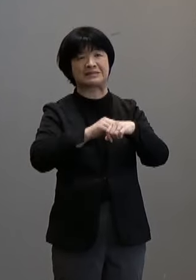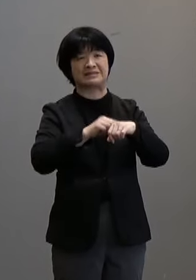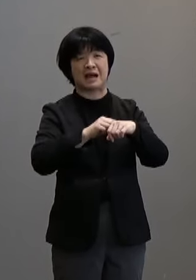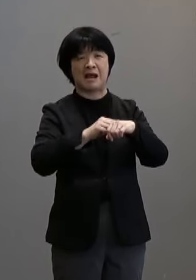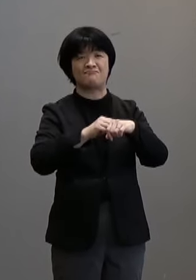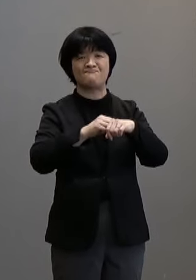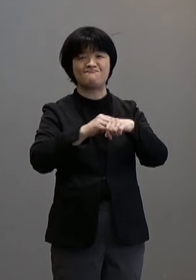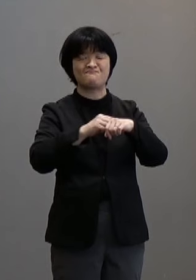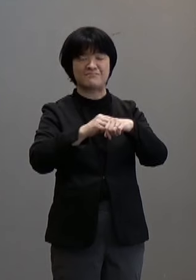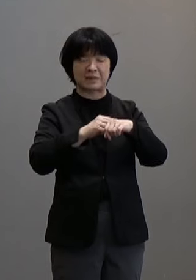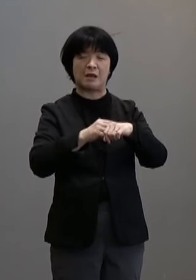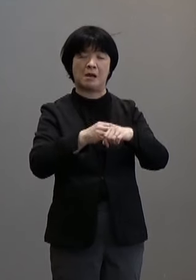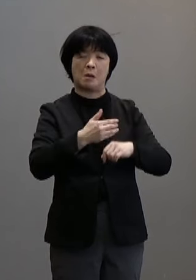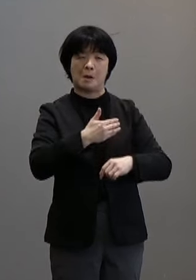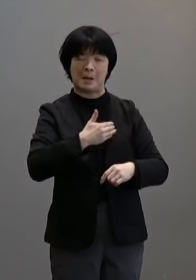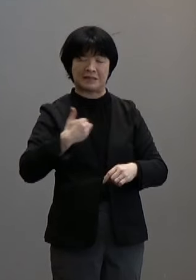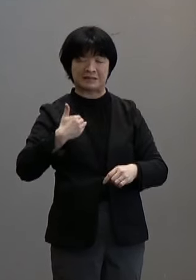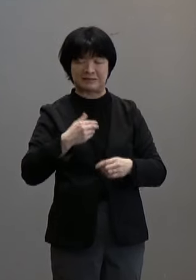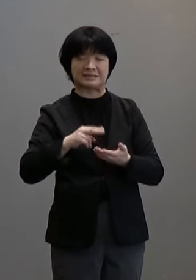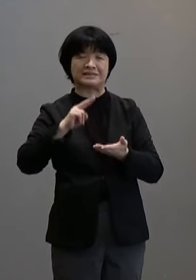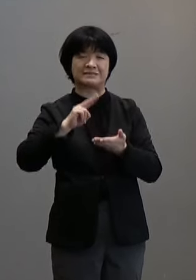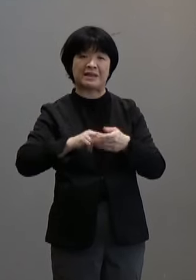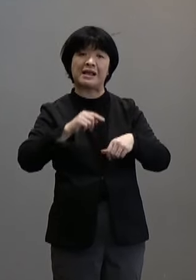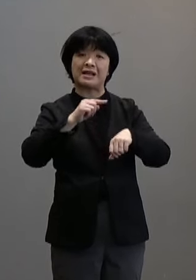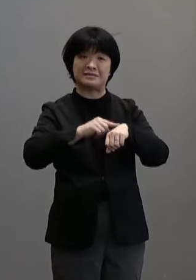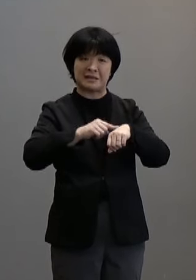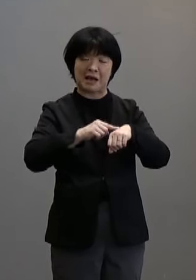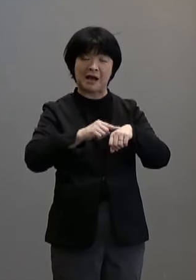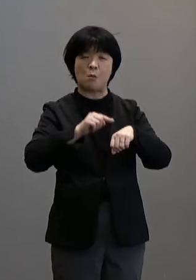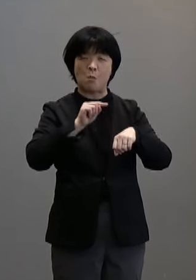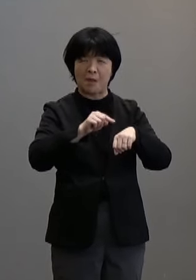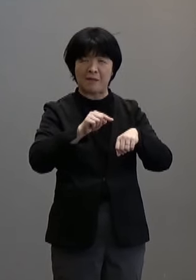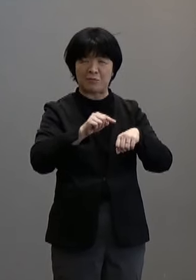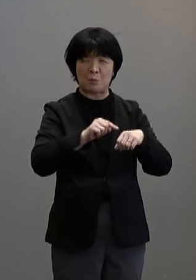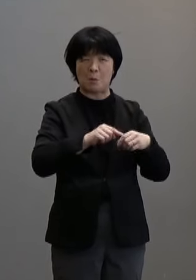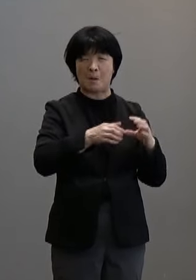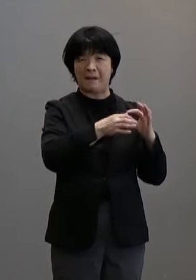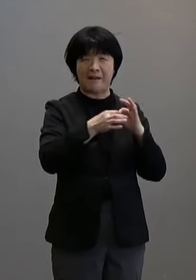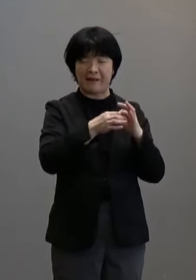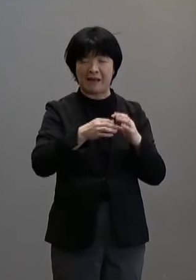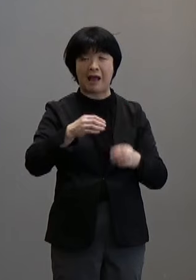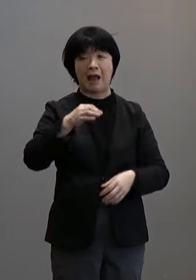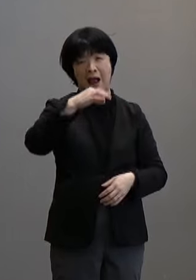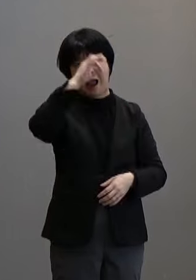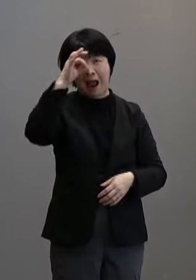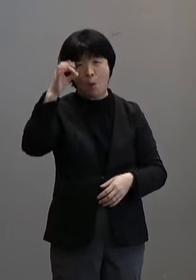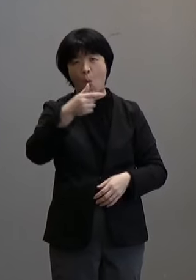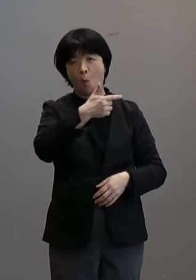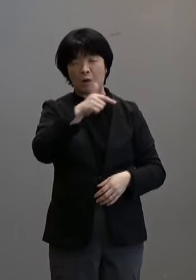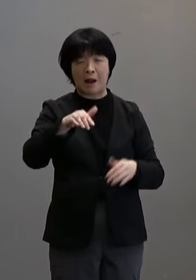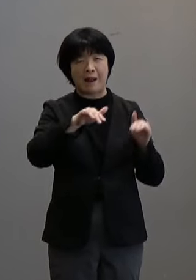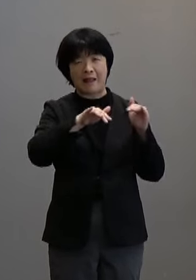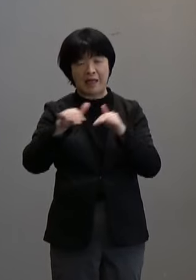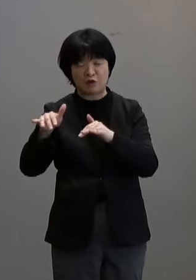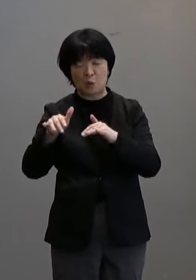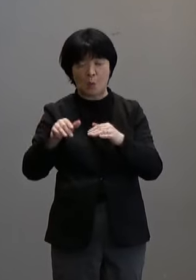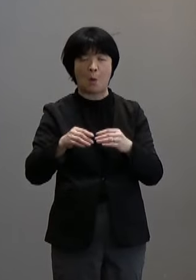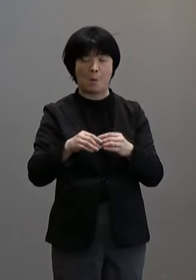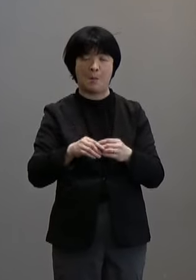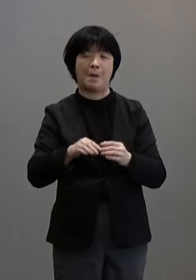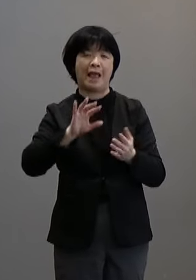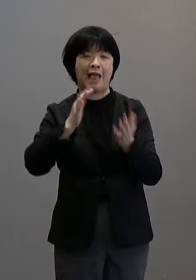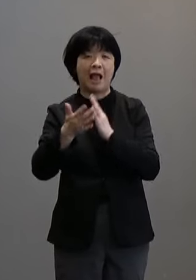間帯が、観光や移動する方に与えるその心理的な部分も含めて、さまざまな変化がありますので、そのあたりを